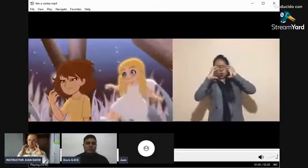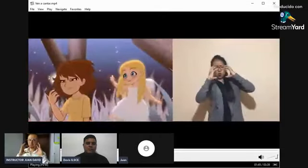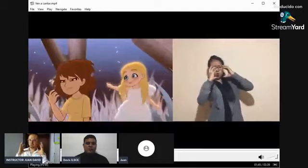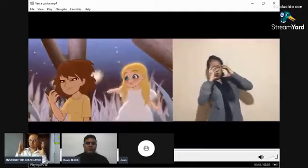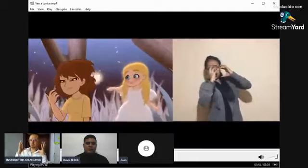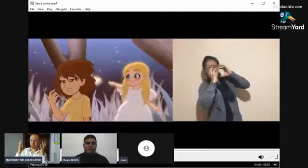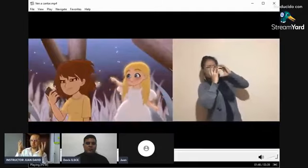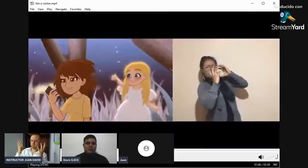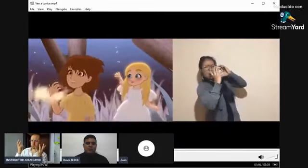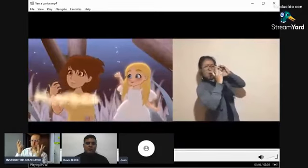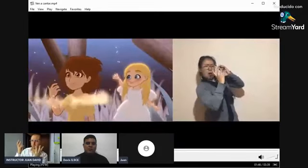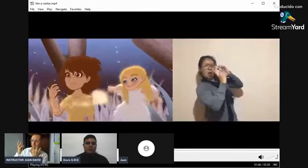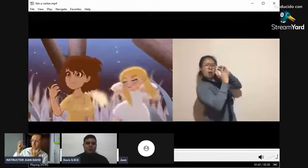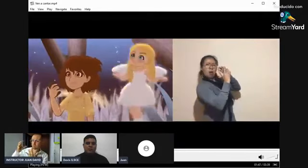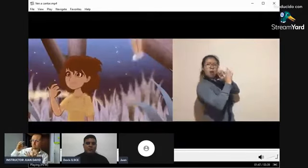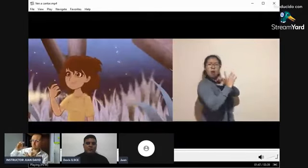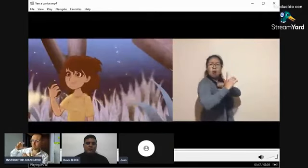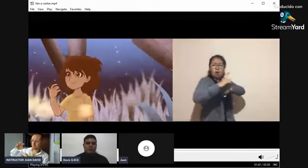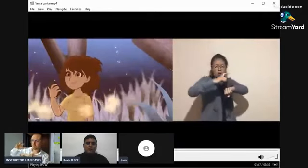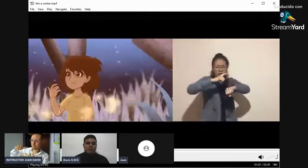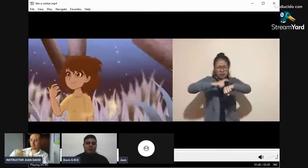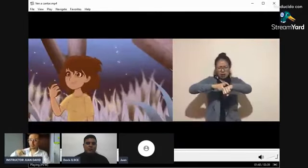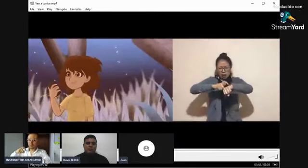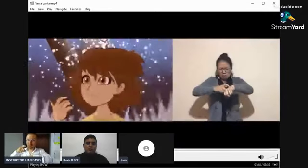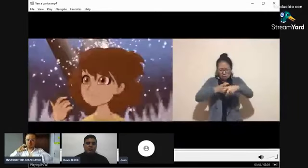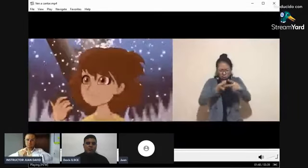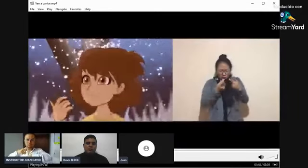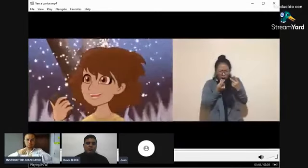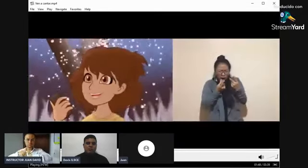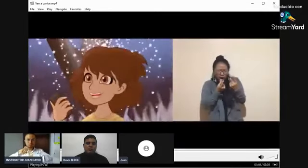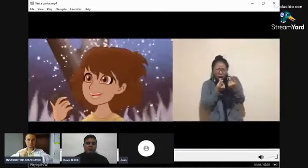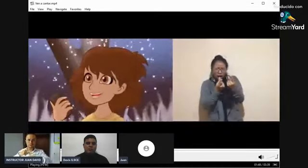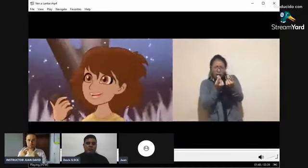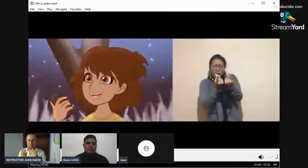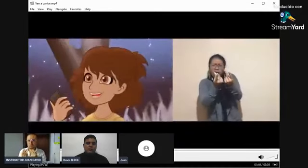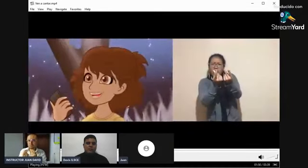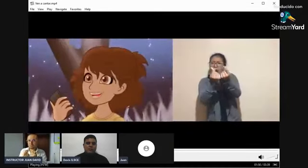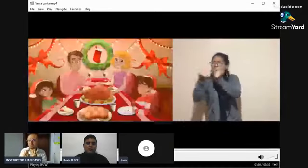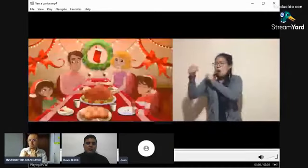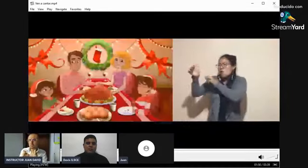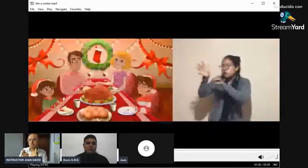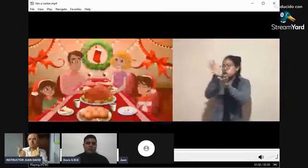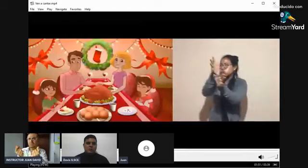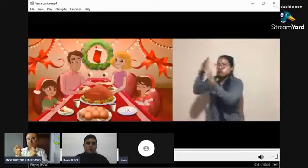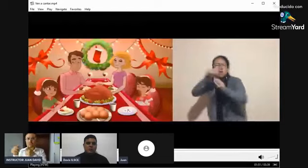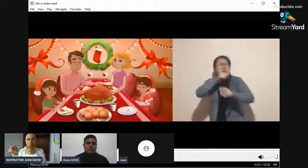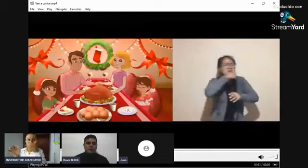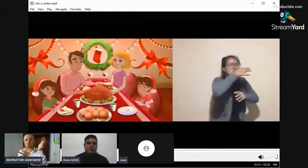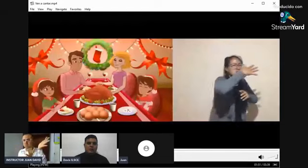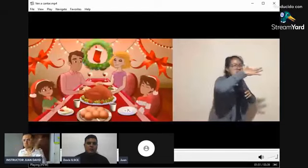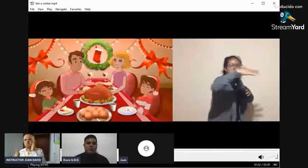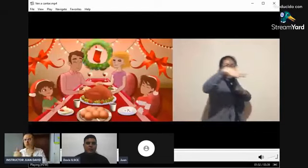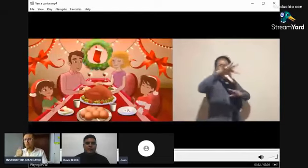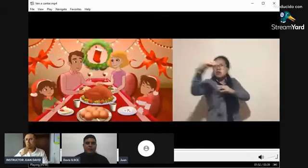Gira el mundo, gira el reloj, gira el viento, el mar y el